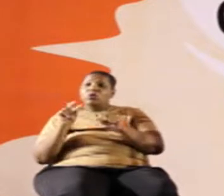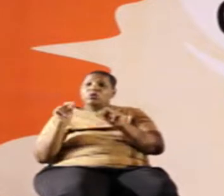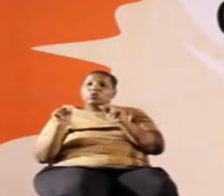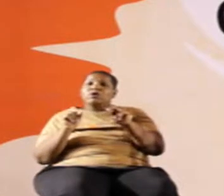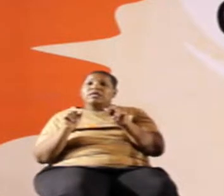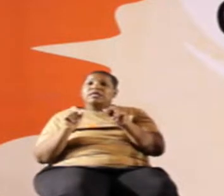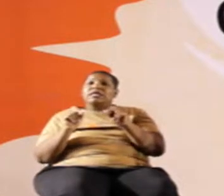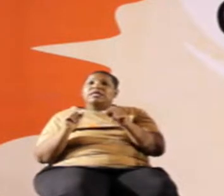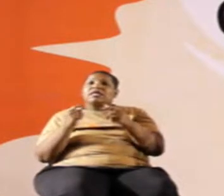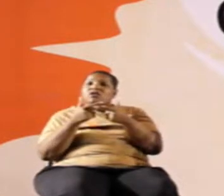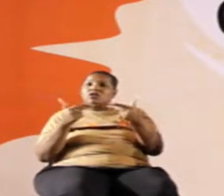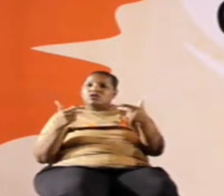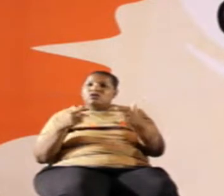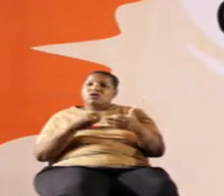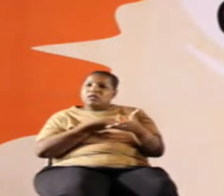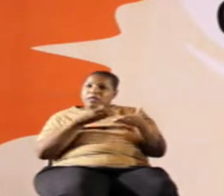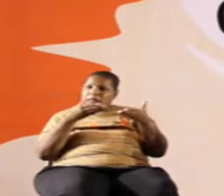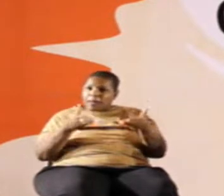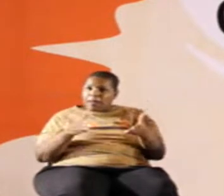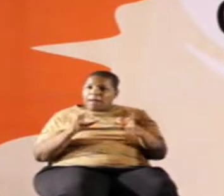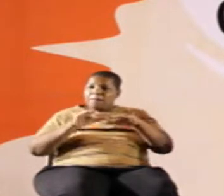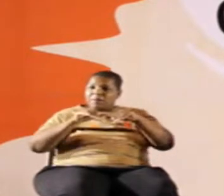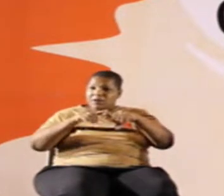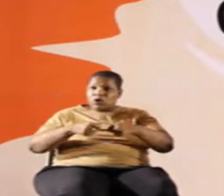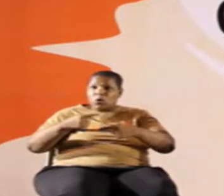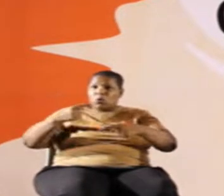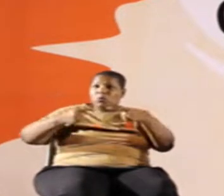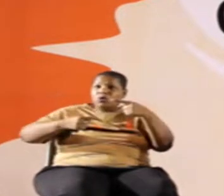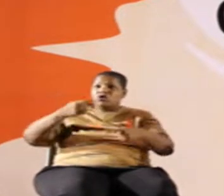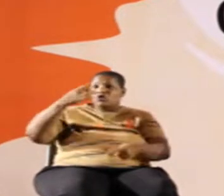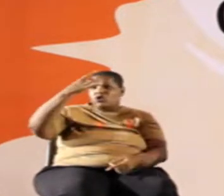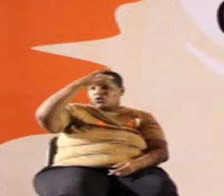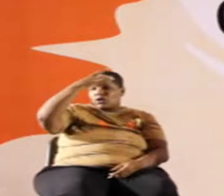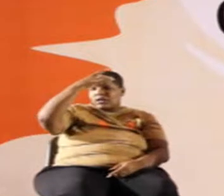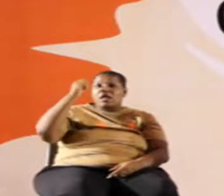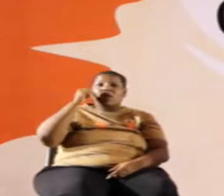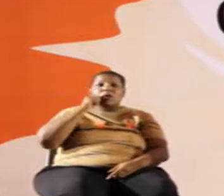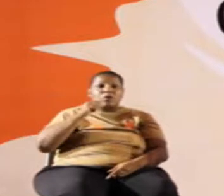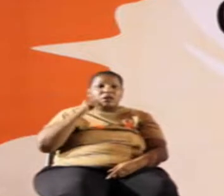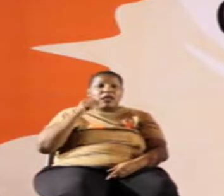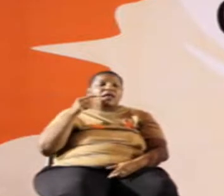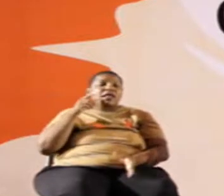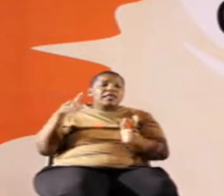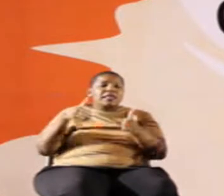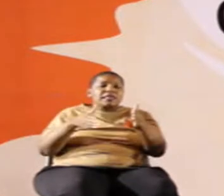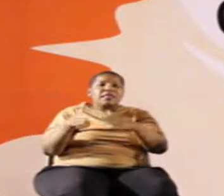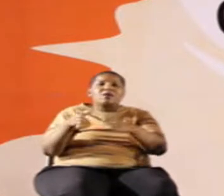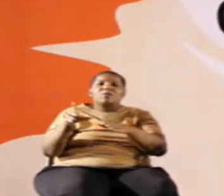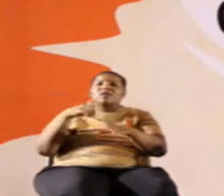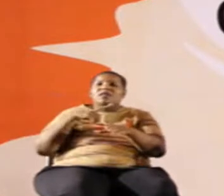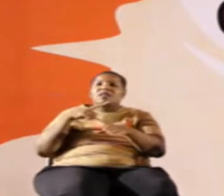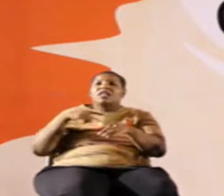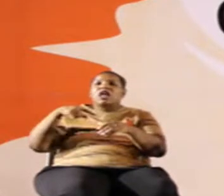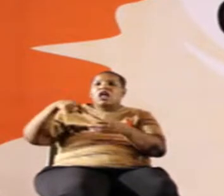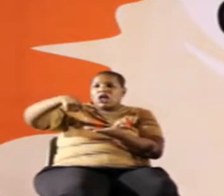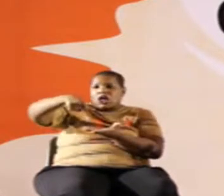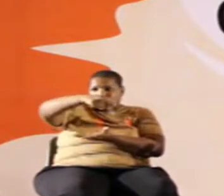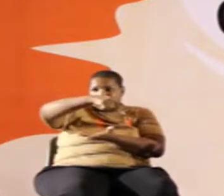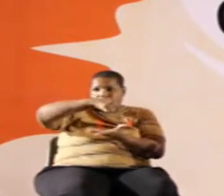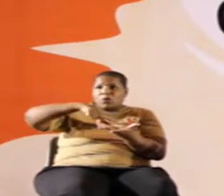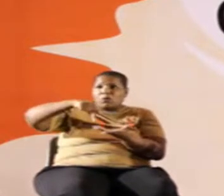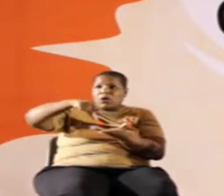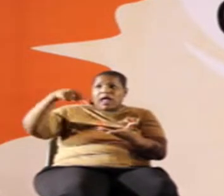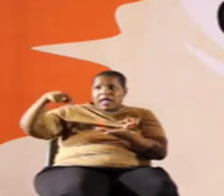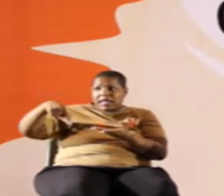numa ferramenta de atuação, de formação política, de consciência para as mulheres ribeirinhas, quilombolas, e aqui na parte urbana,